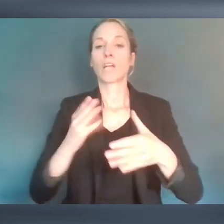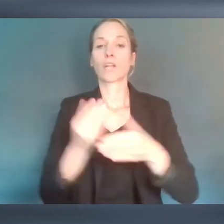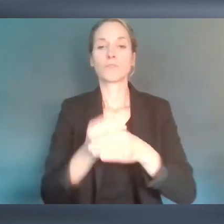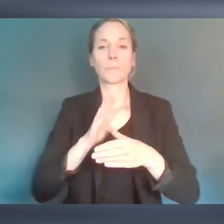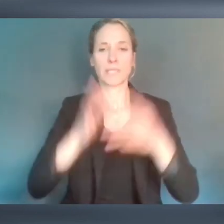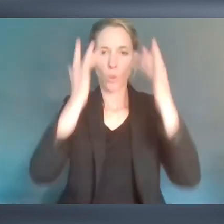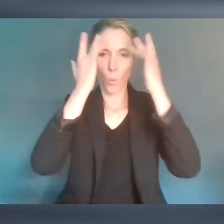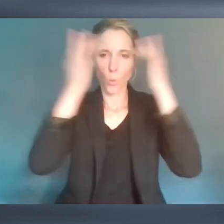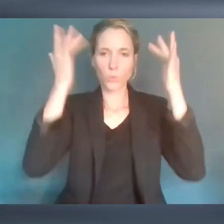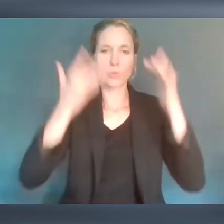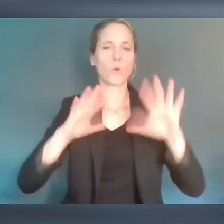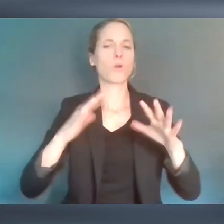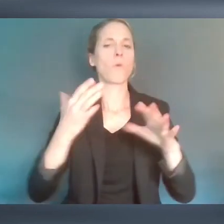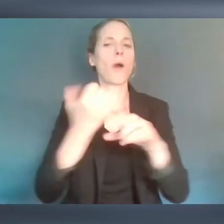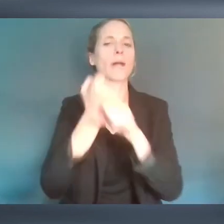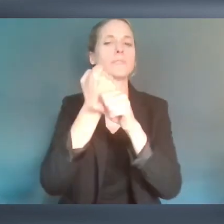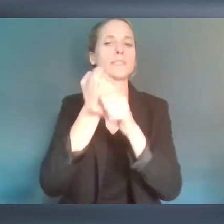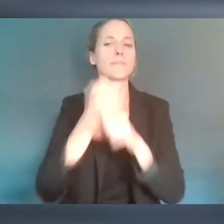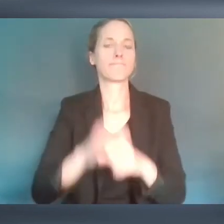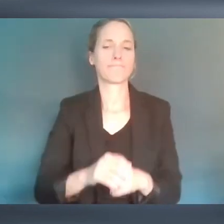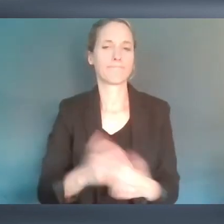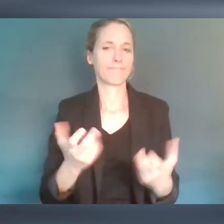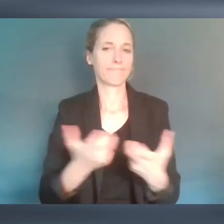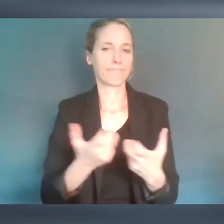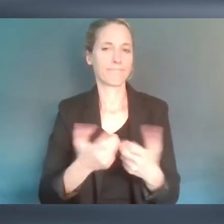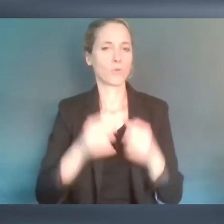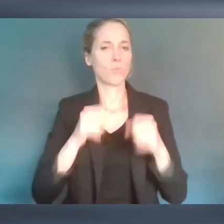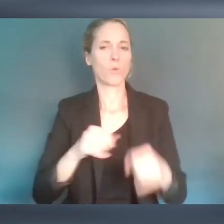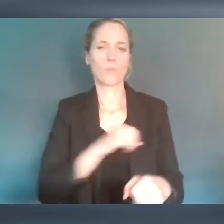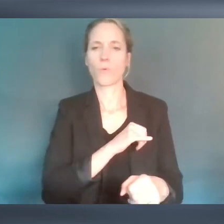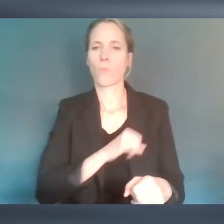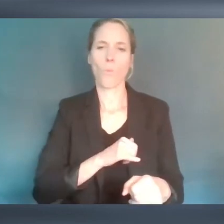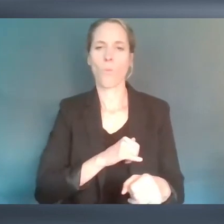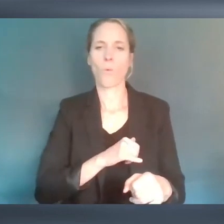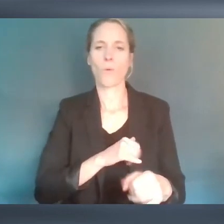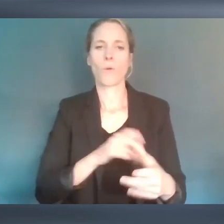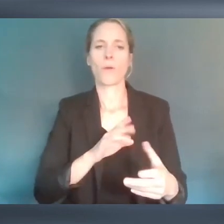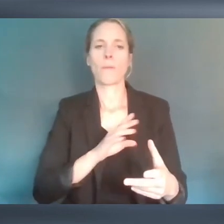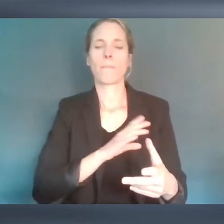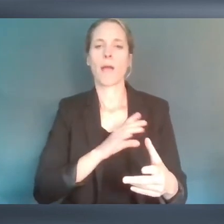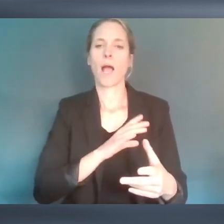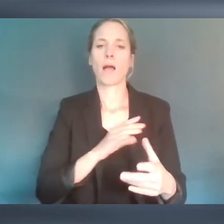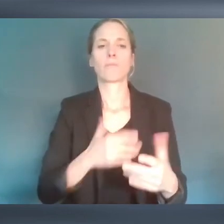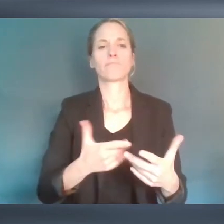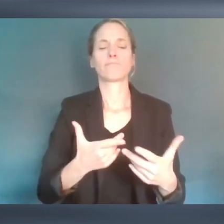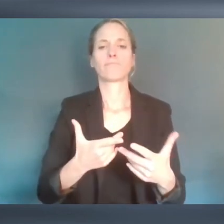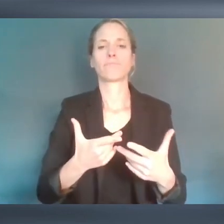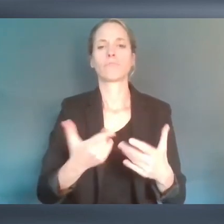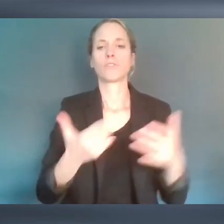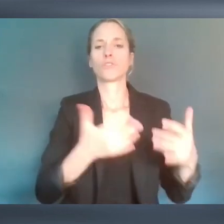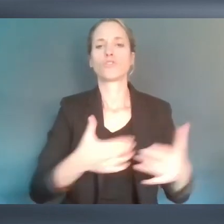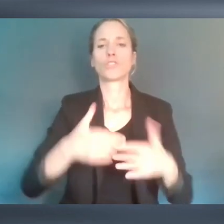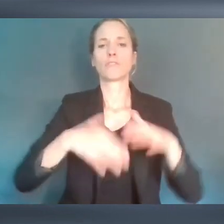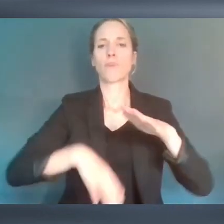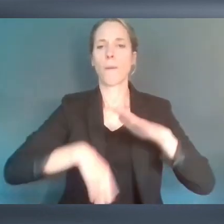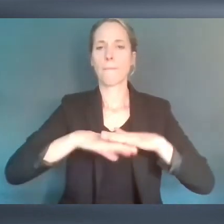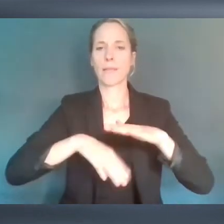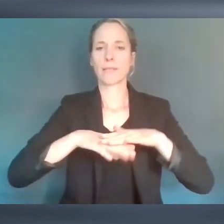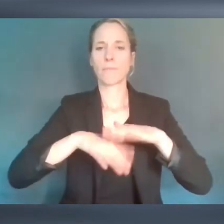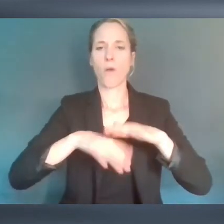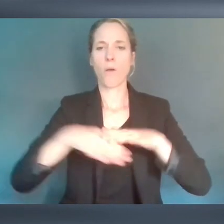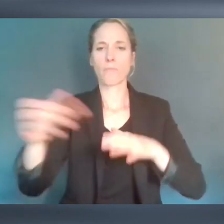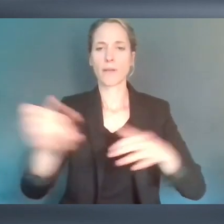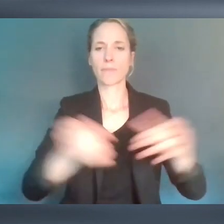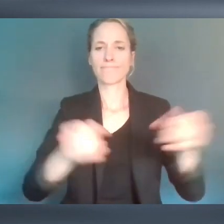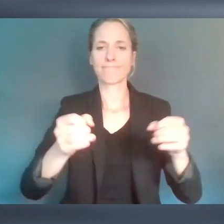Par exemple, on peut y arriver de la manière un peu forte, à travers des quotas. C'est pas la culture